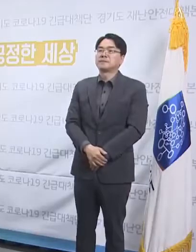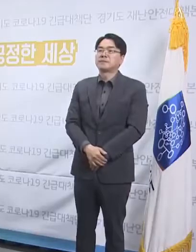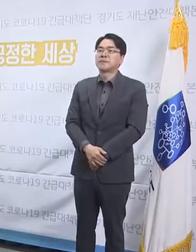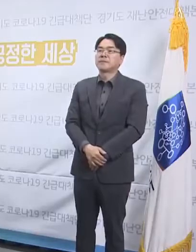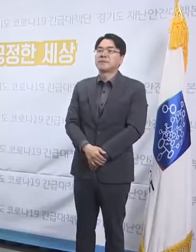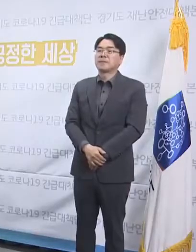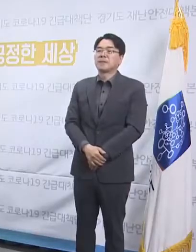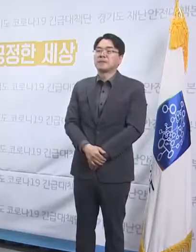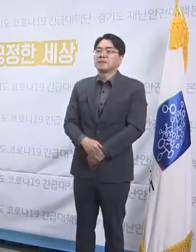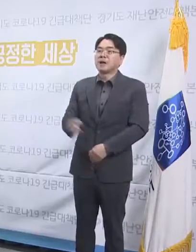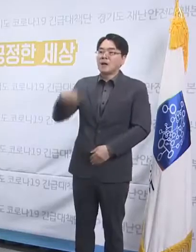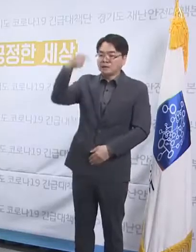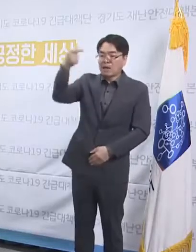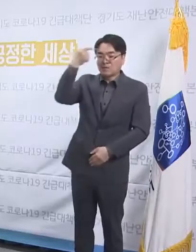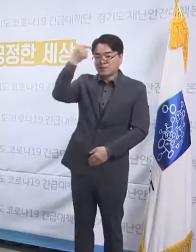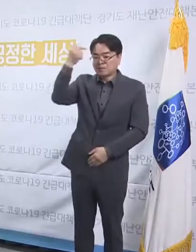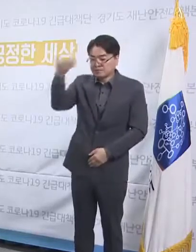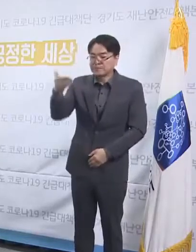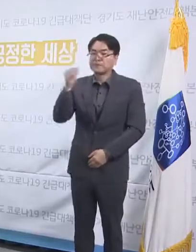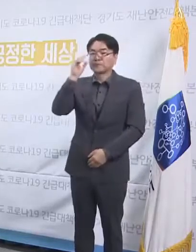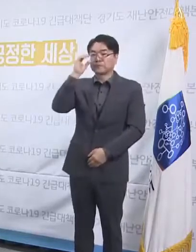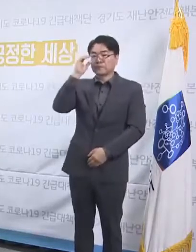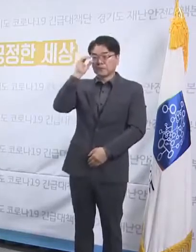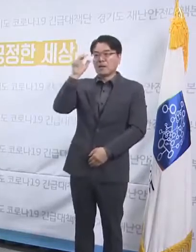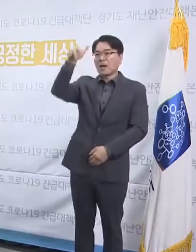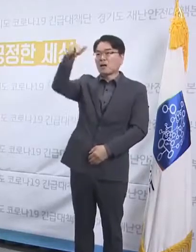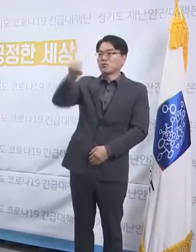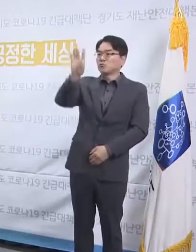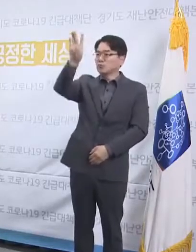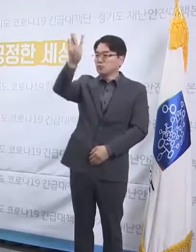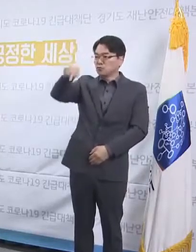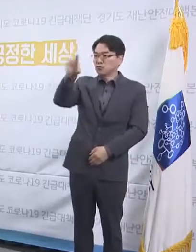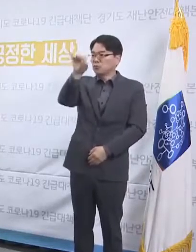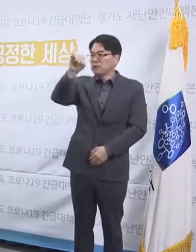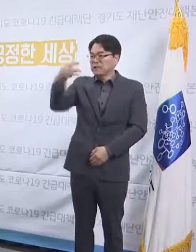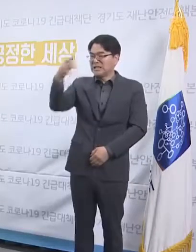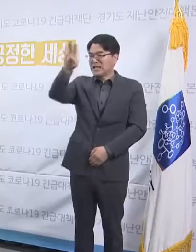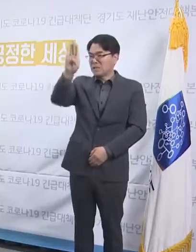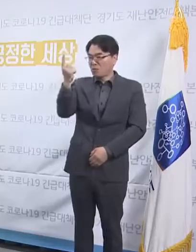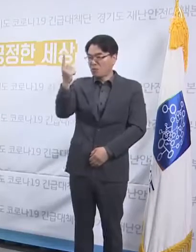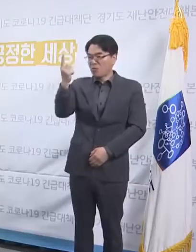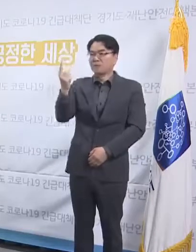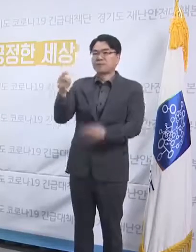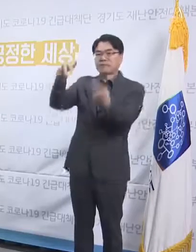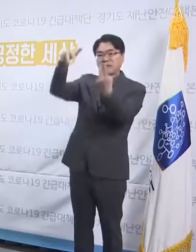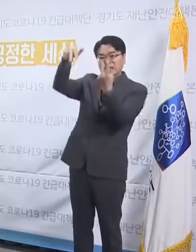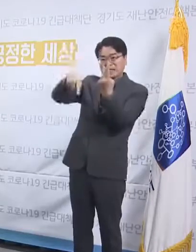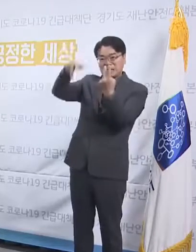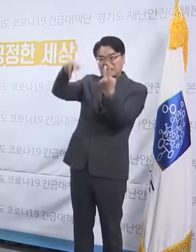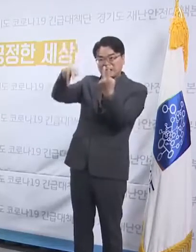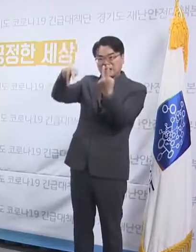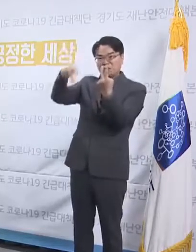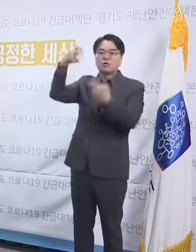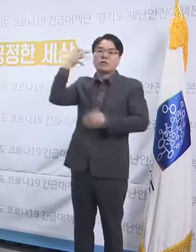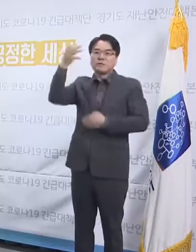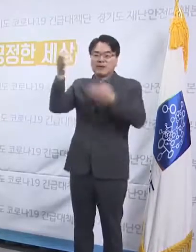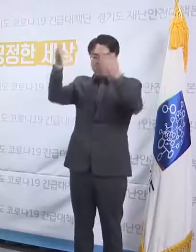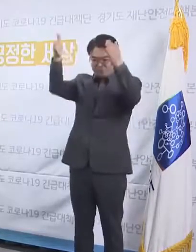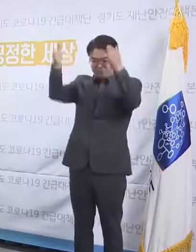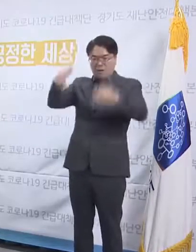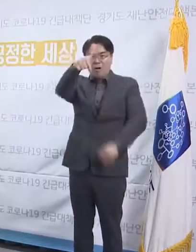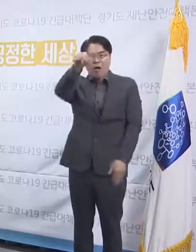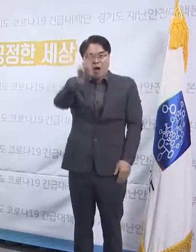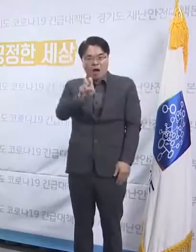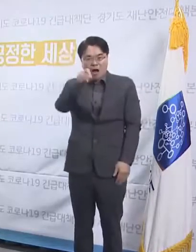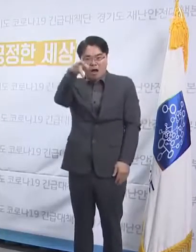네, 다음 질문입니다. 중부일보의 김수원 기자입니다. 2주간 돈의 유용주점 및